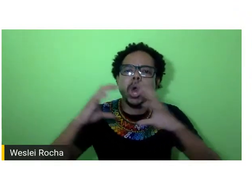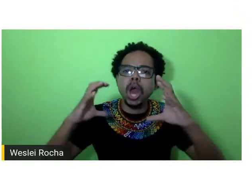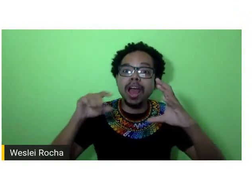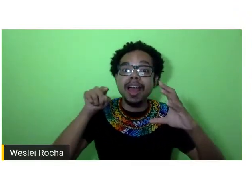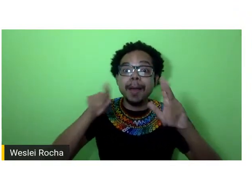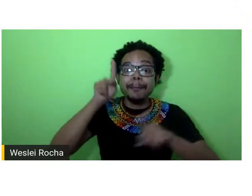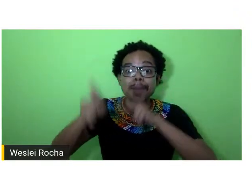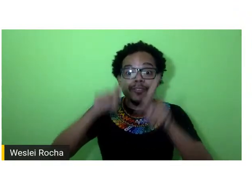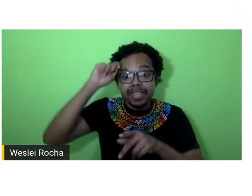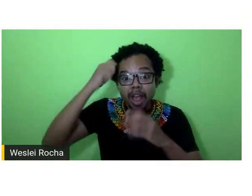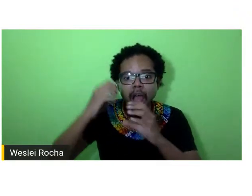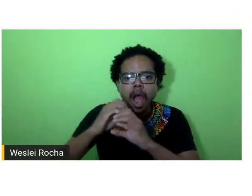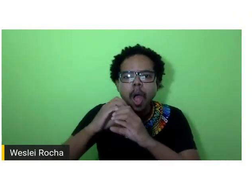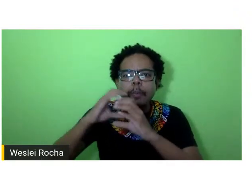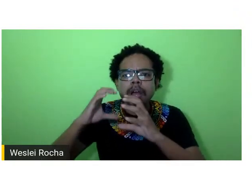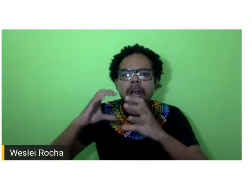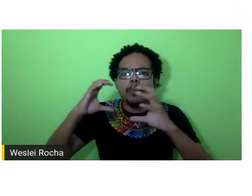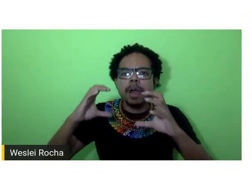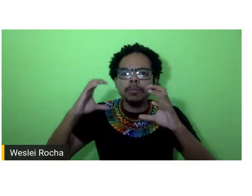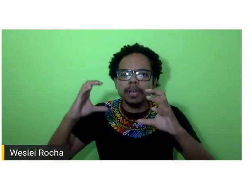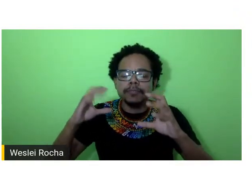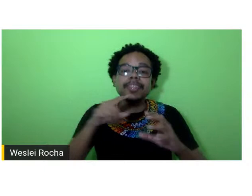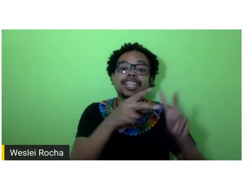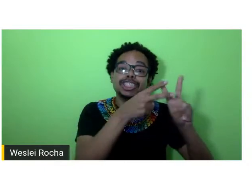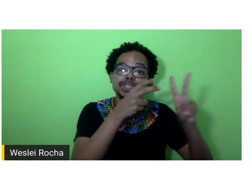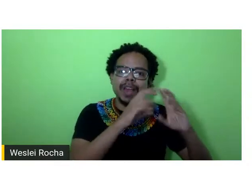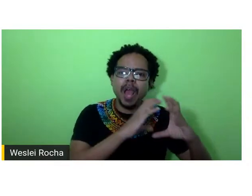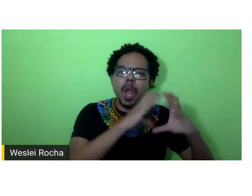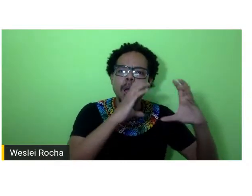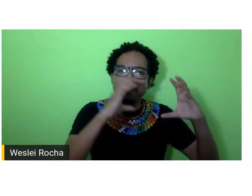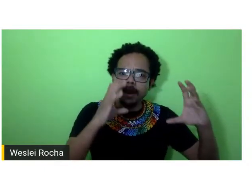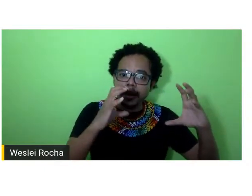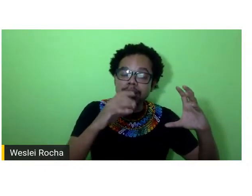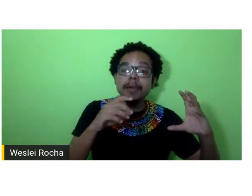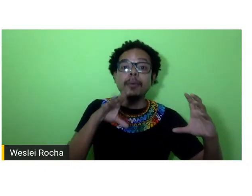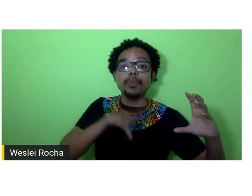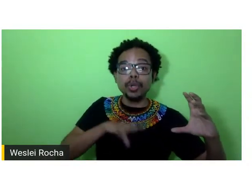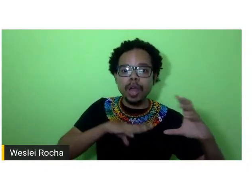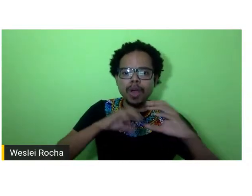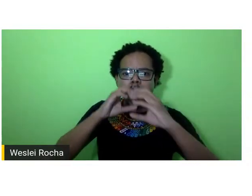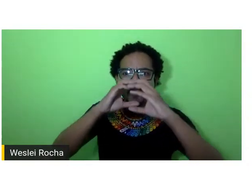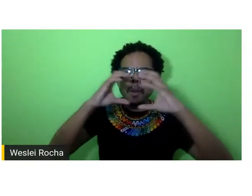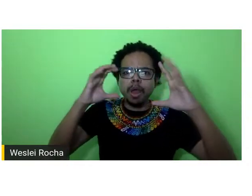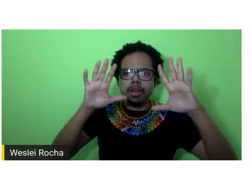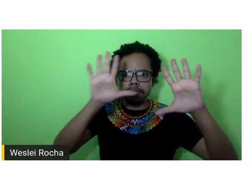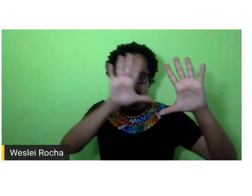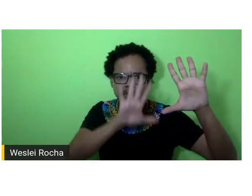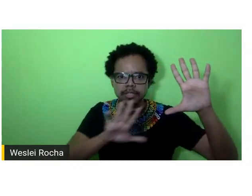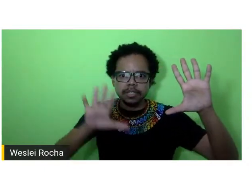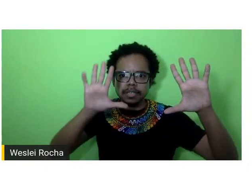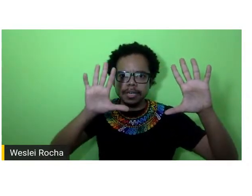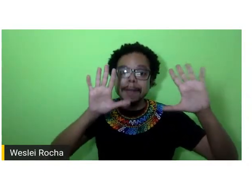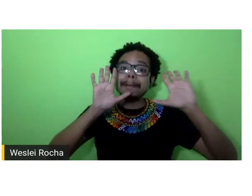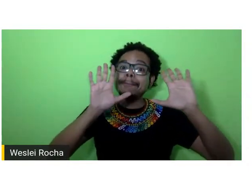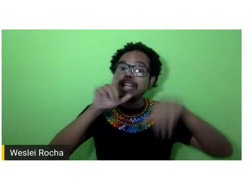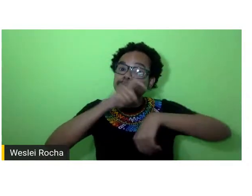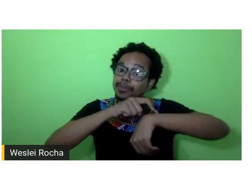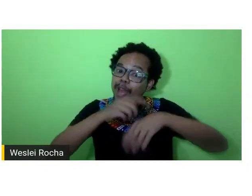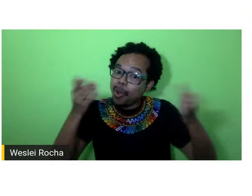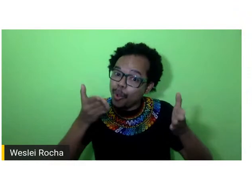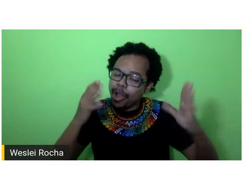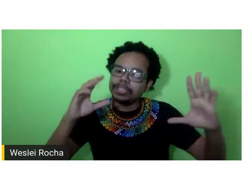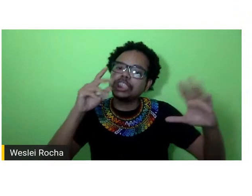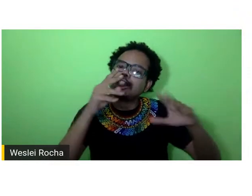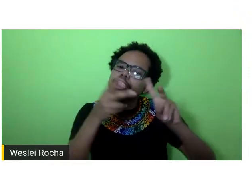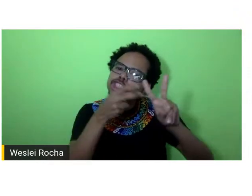começaram a dominar toda a terra depois eu vejo escravidão e vindos começaram também a